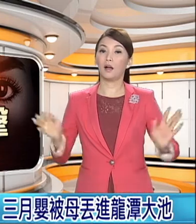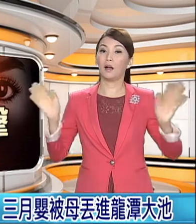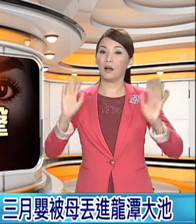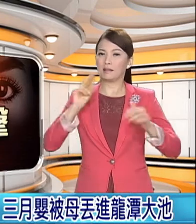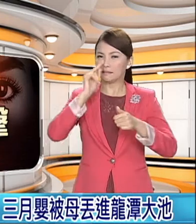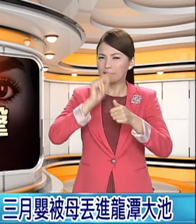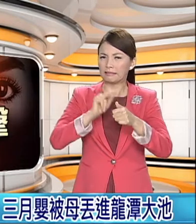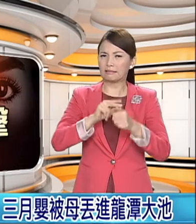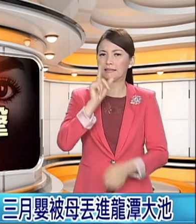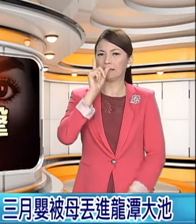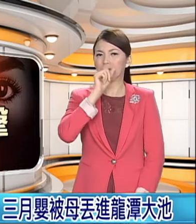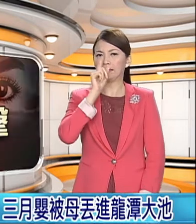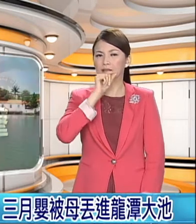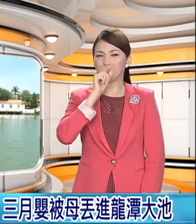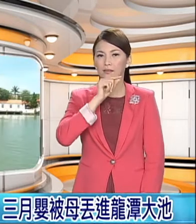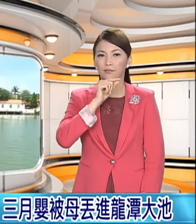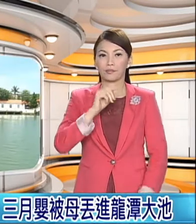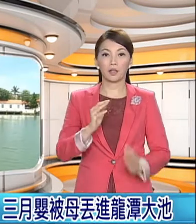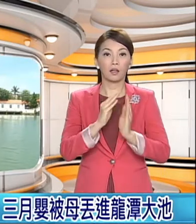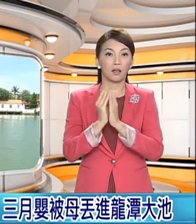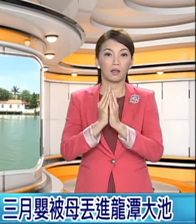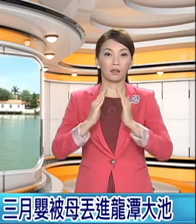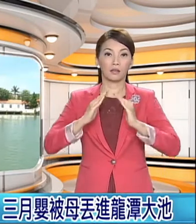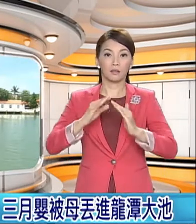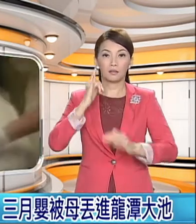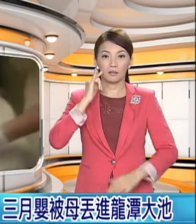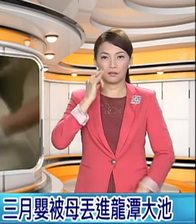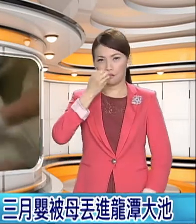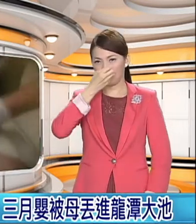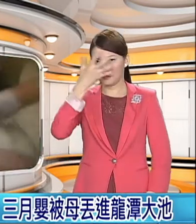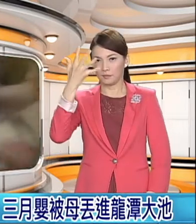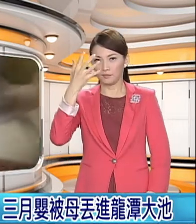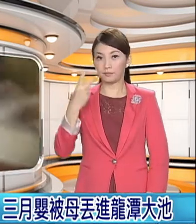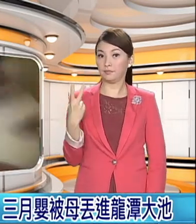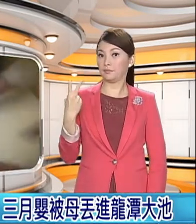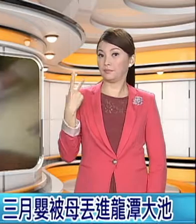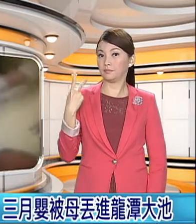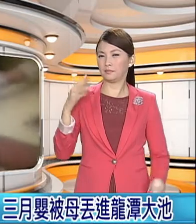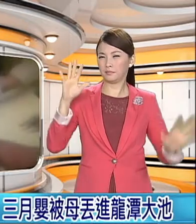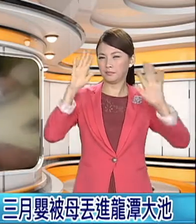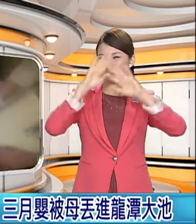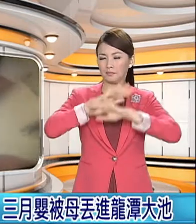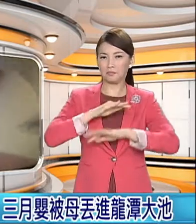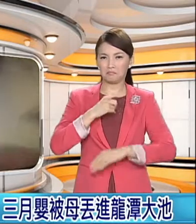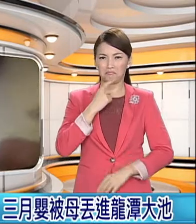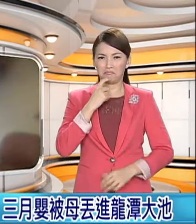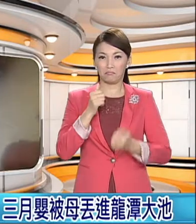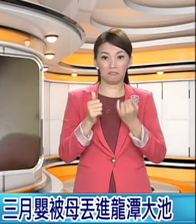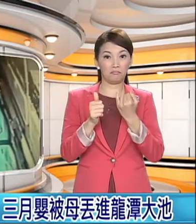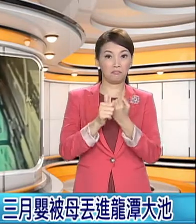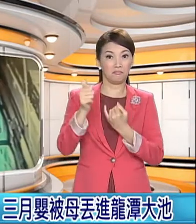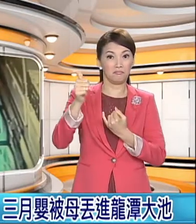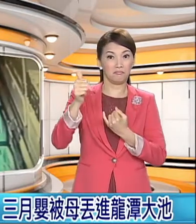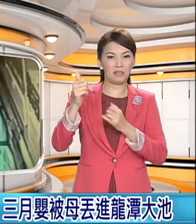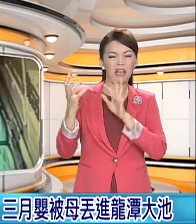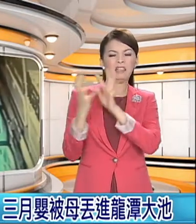虐婴事件又一桩桃园市一名年轻母亲十号深夜疑似跟丈夫